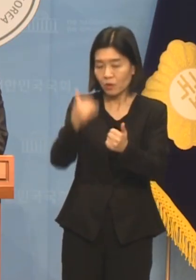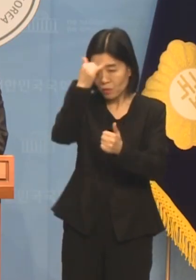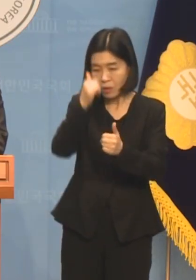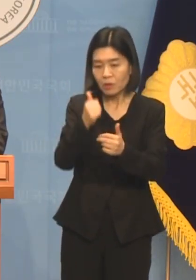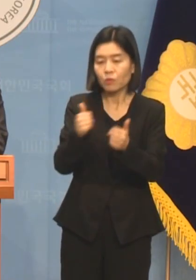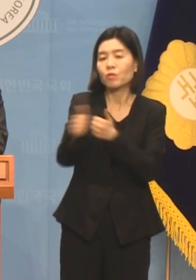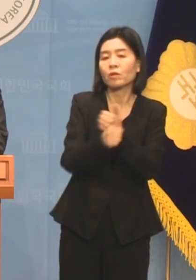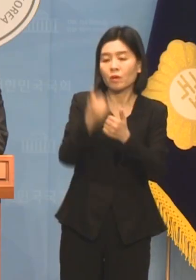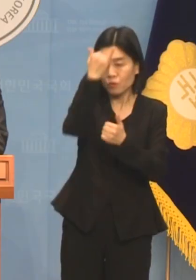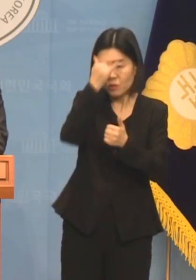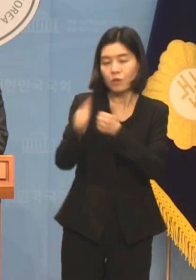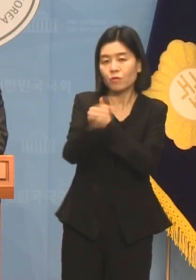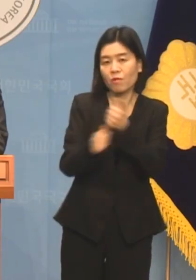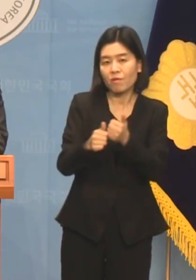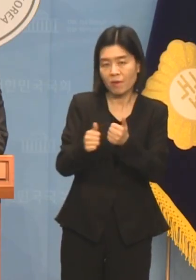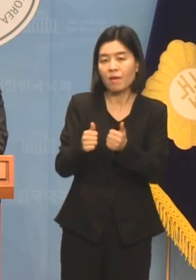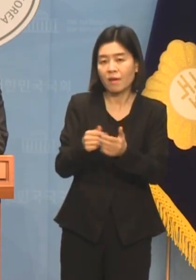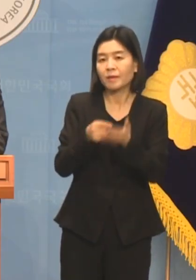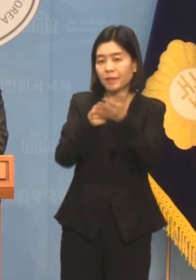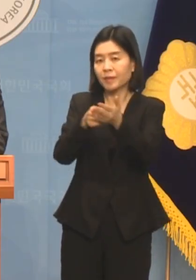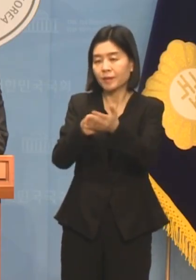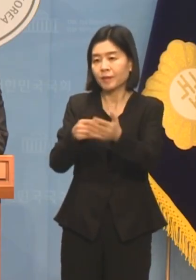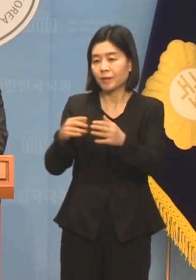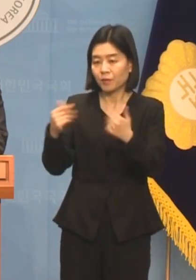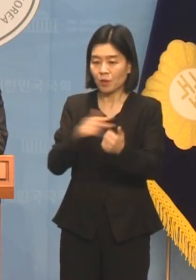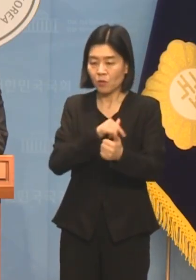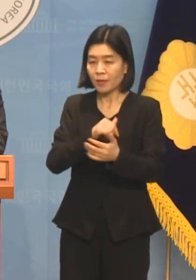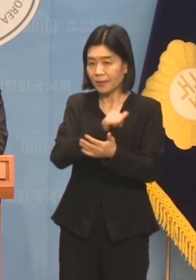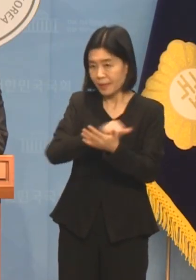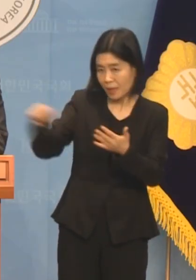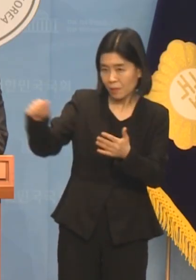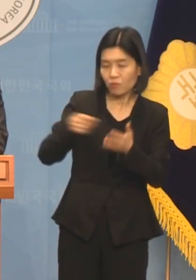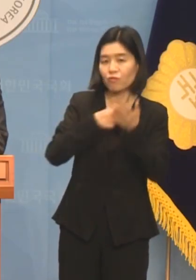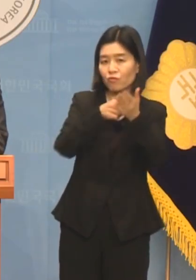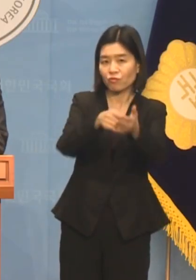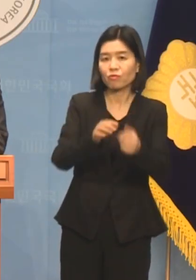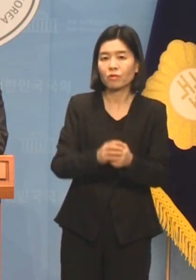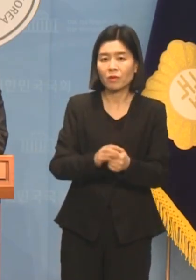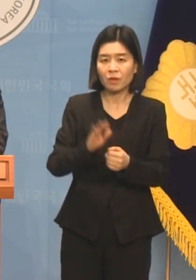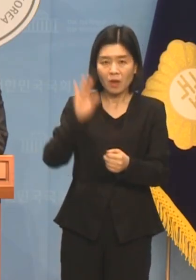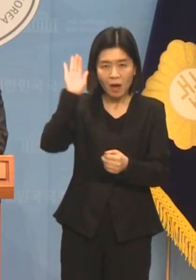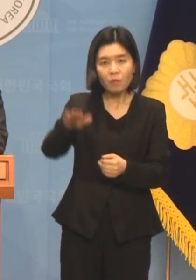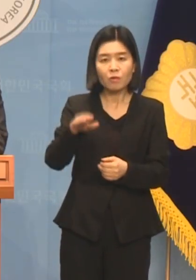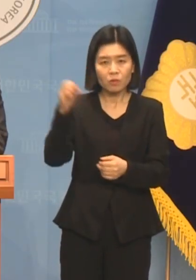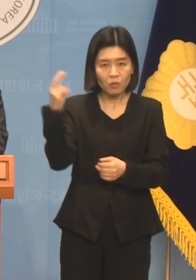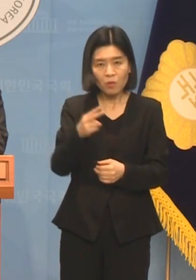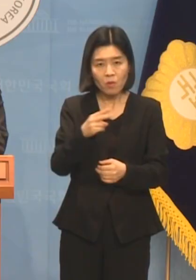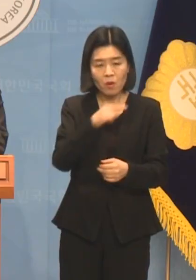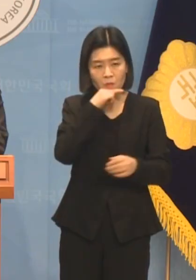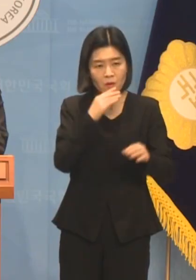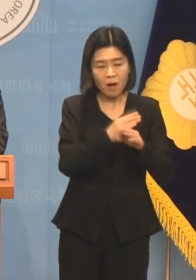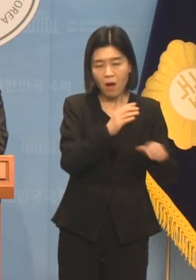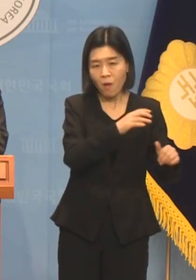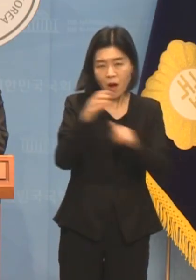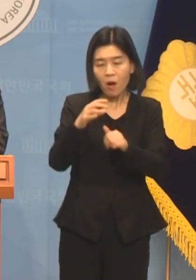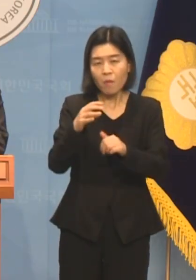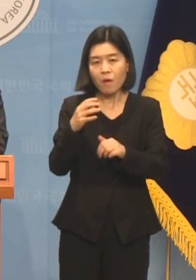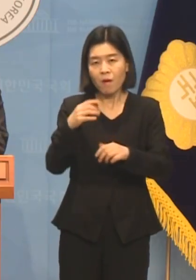추진하고 공적인 영역에서 해묵은 색깔론이 고개를 드는 일이 없도록 할 것임을